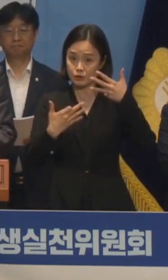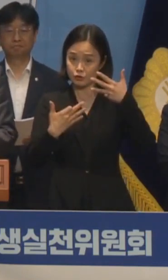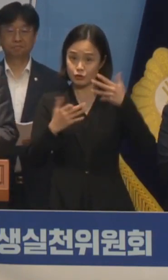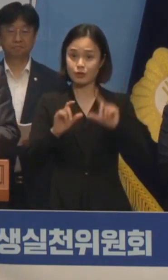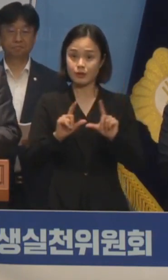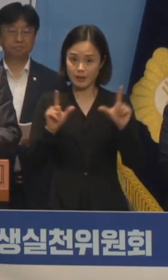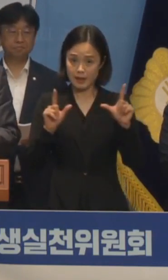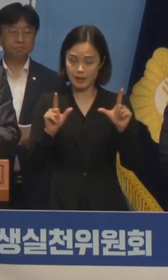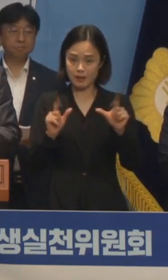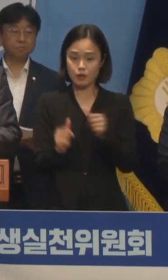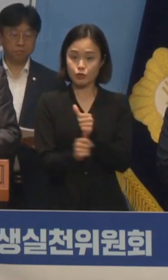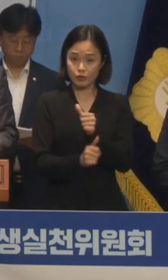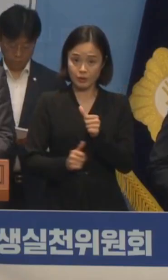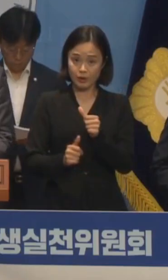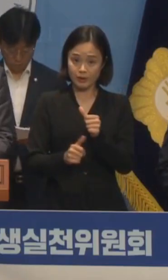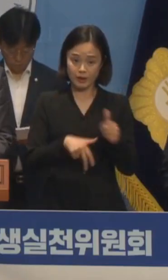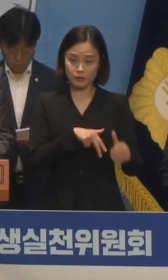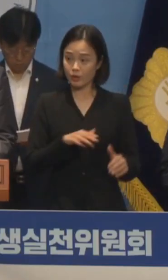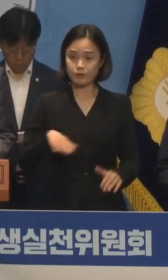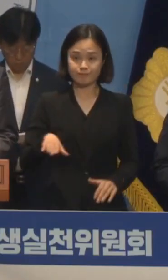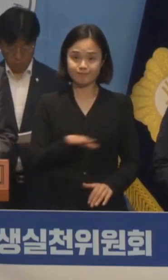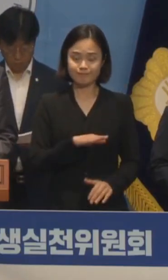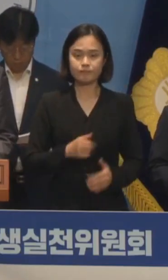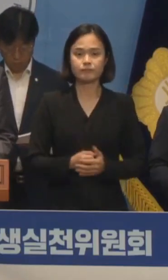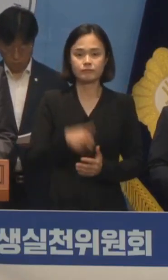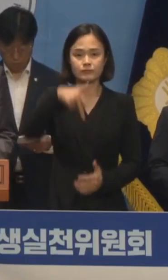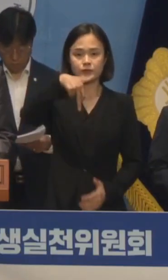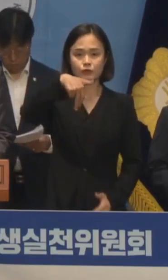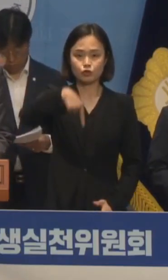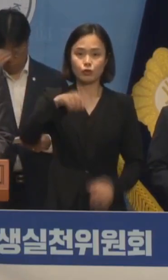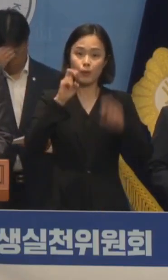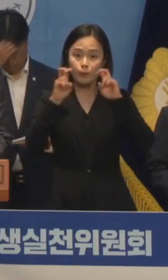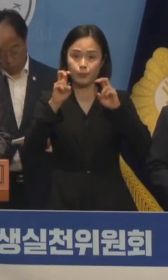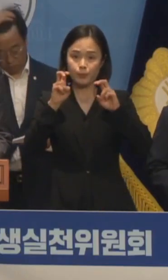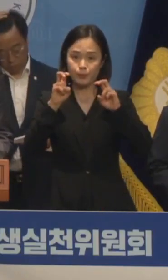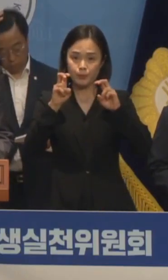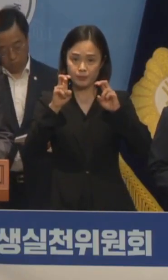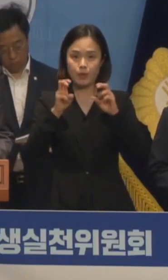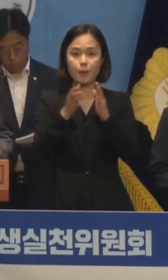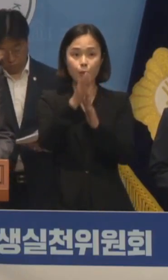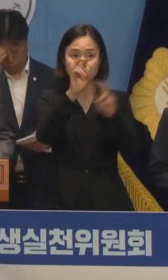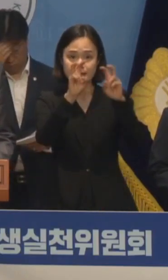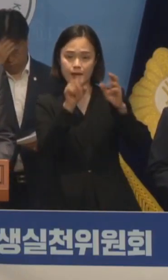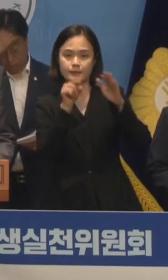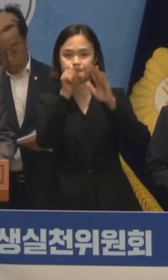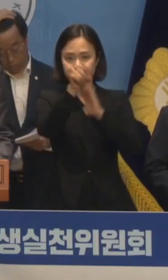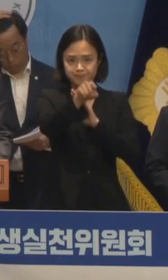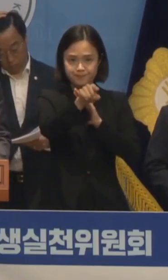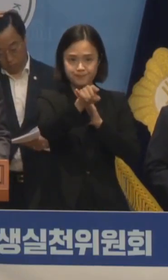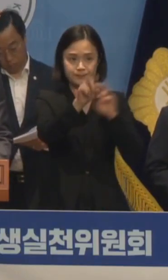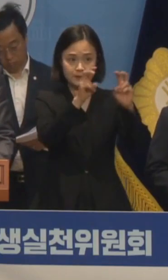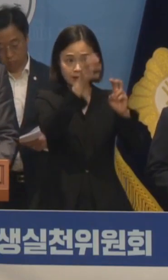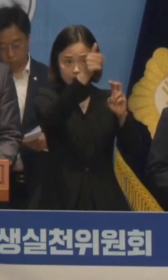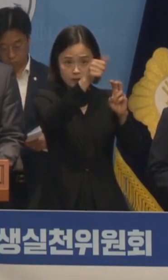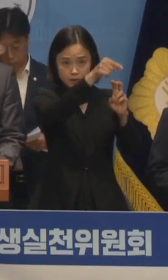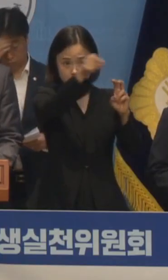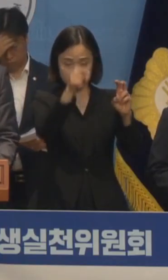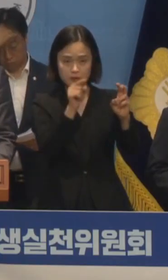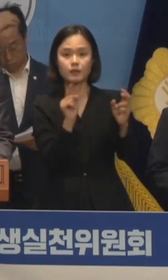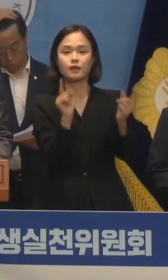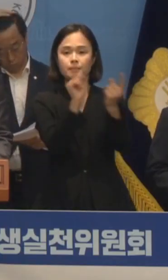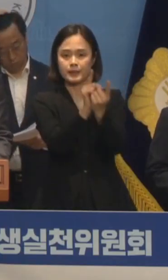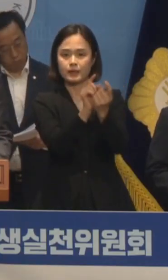그 의원들이 쿠팡을 본사를 방문해서 쿠팡 사장단과 간담회를 가졌습니다. 그 당시 저희가